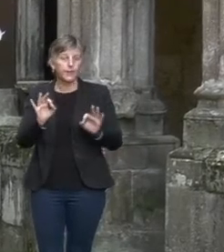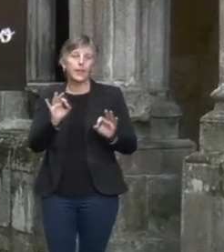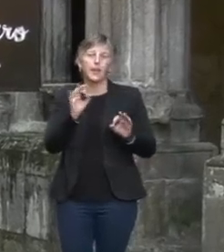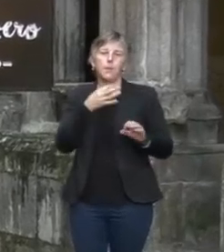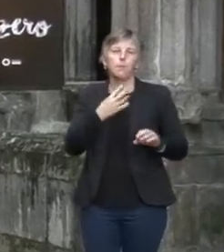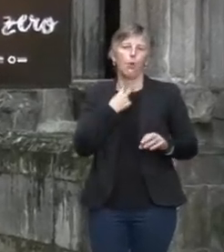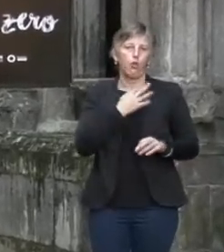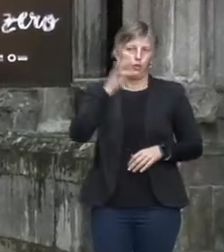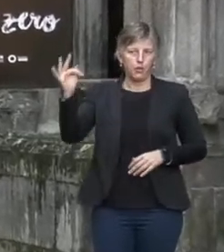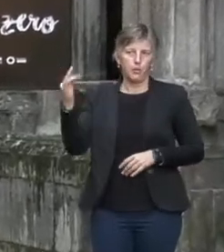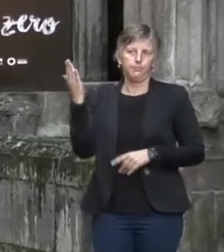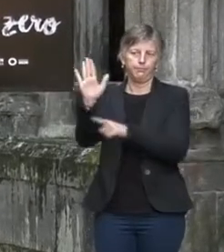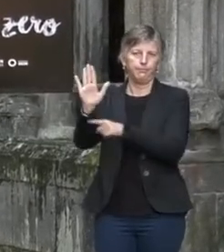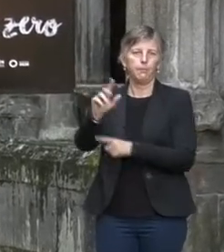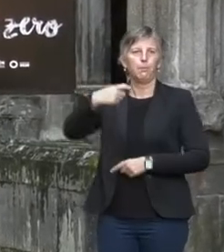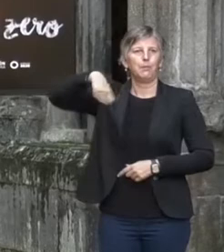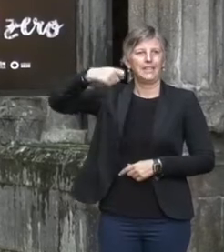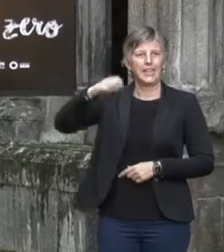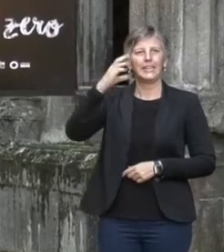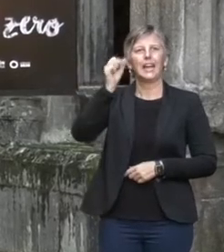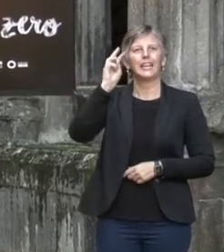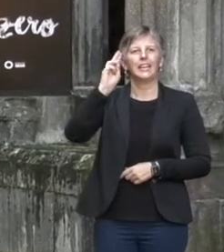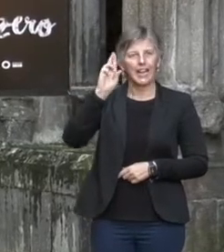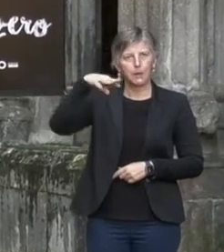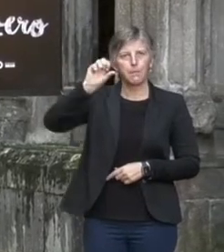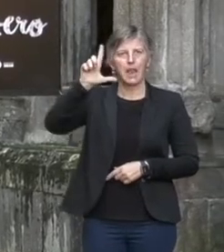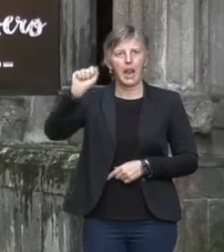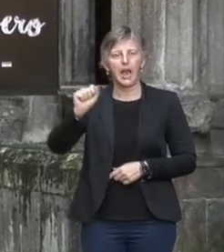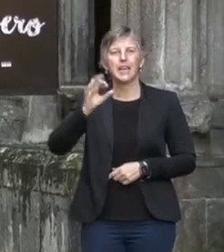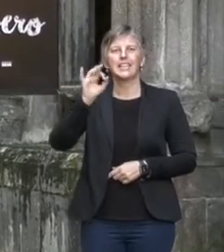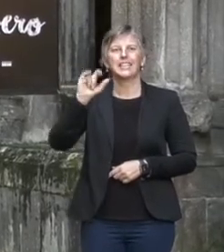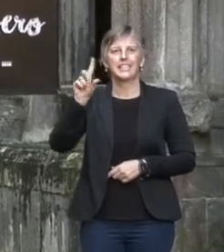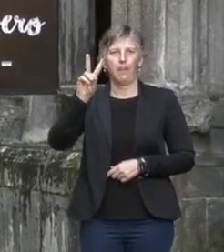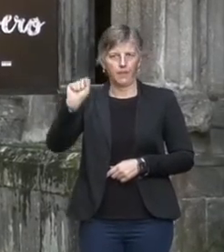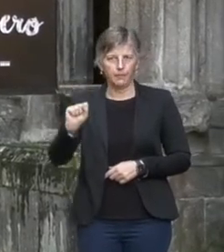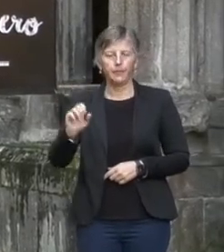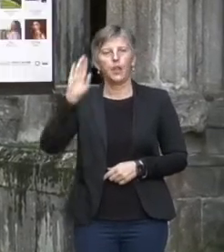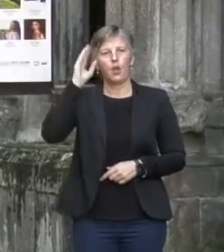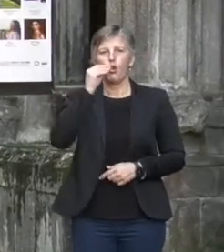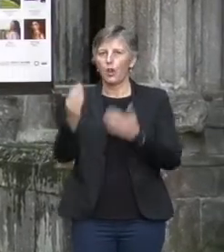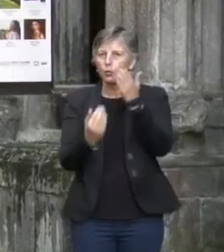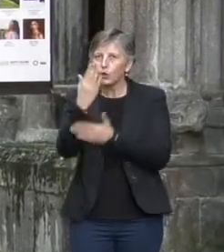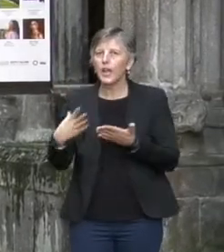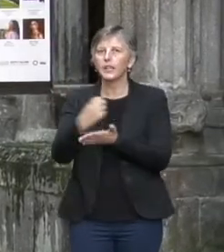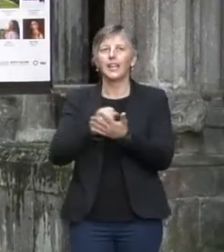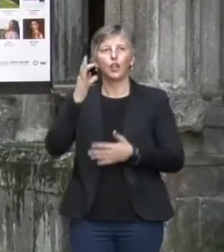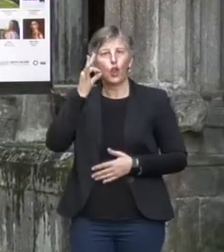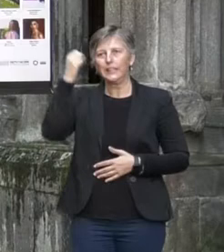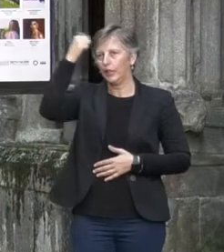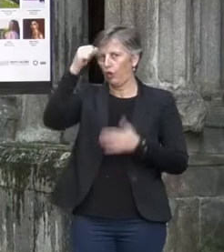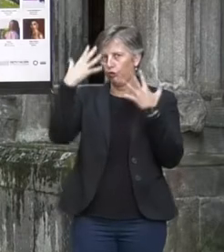a palabra a súa presidenta, Carmela Silva. Hola, bo día a todas e a